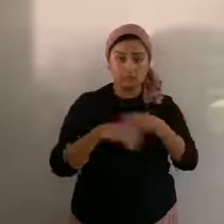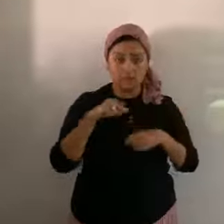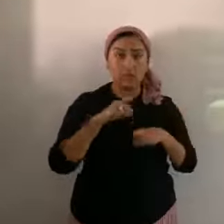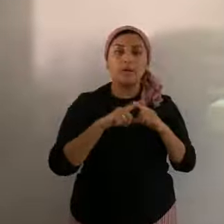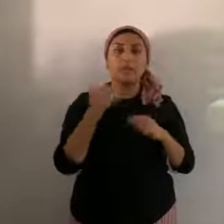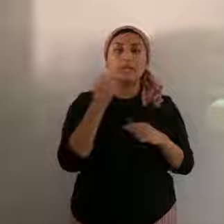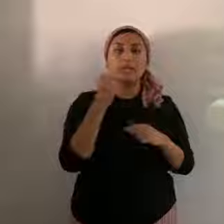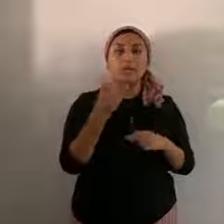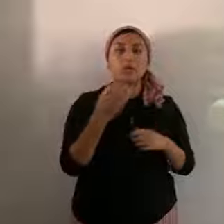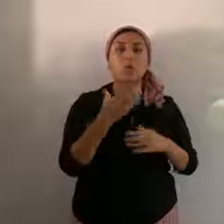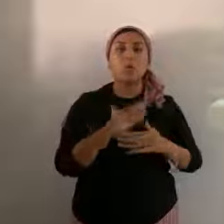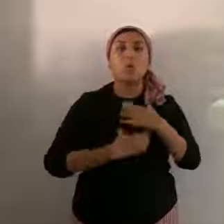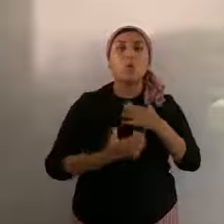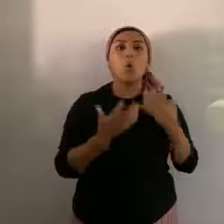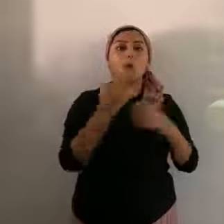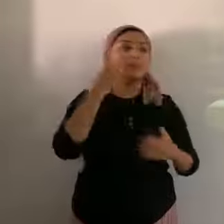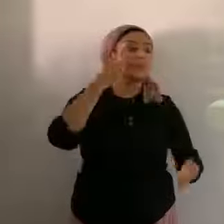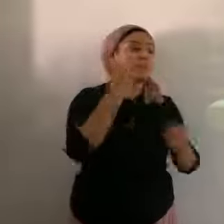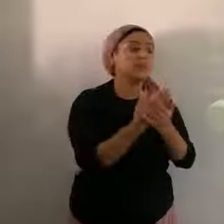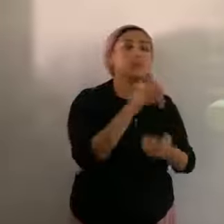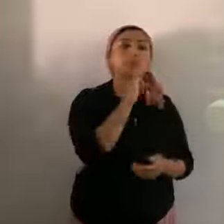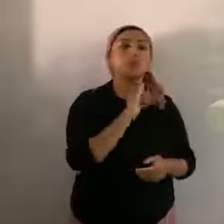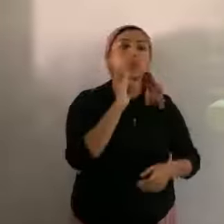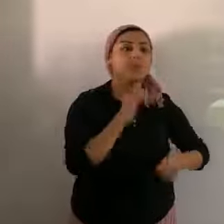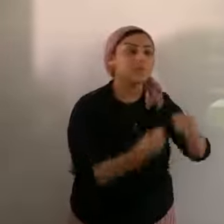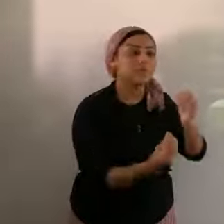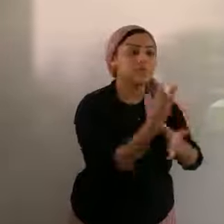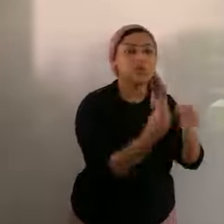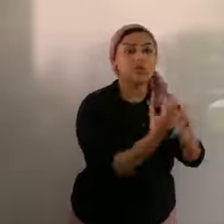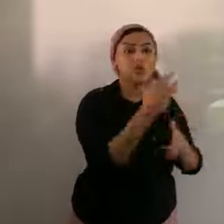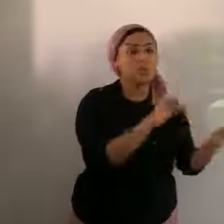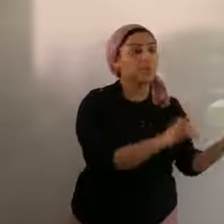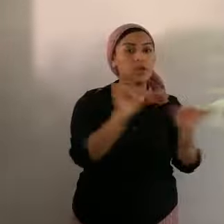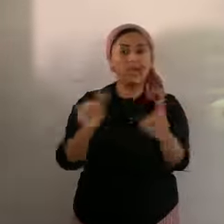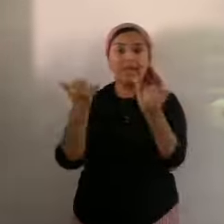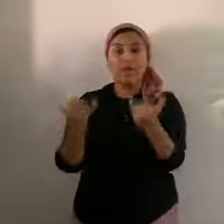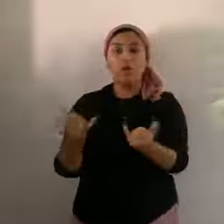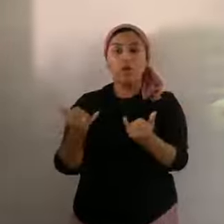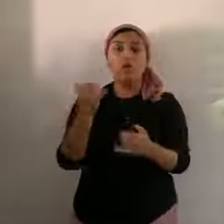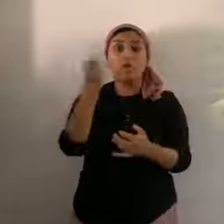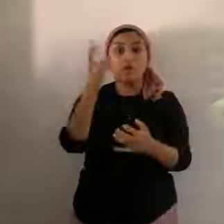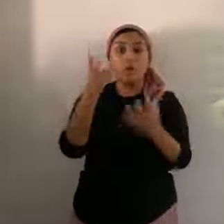tenía hambre de frutos de Israel, como igual ahora.